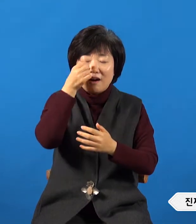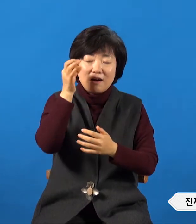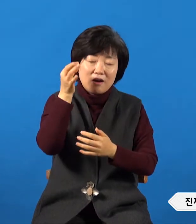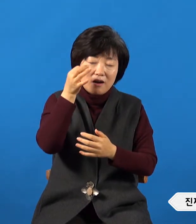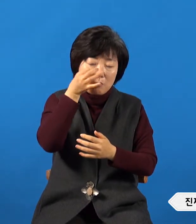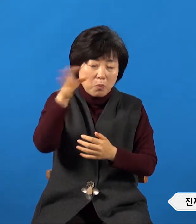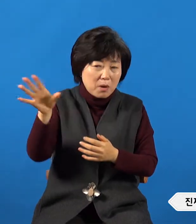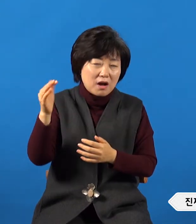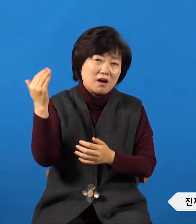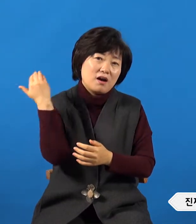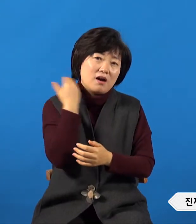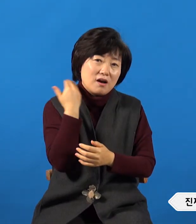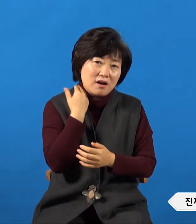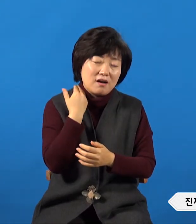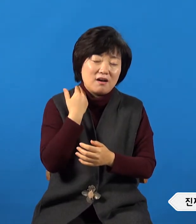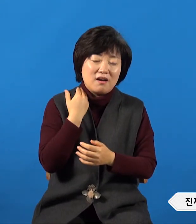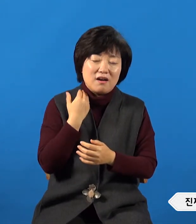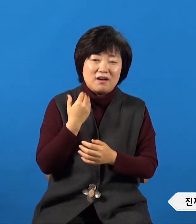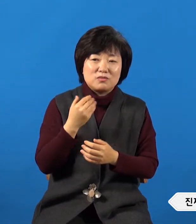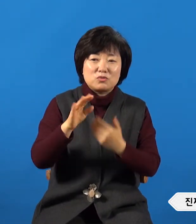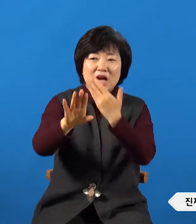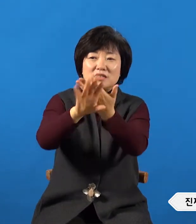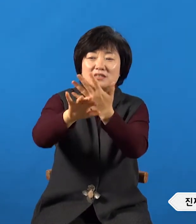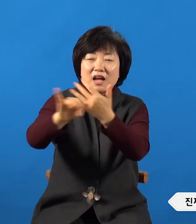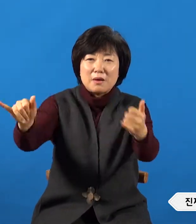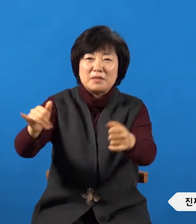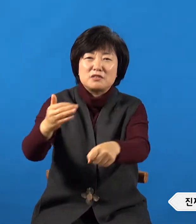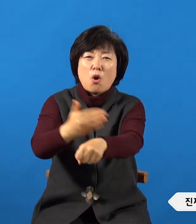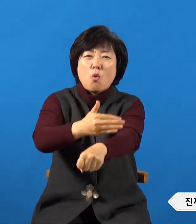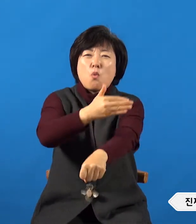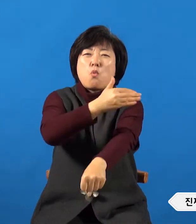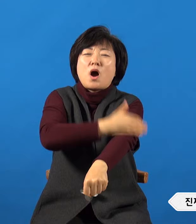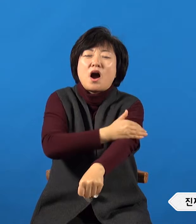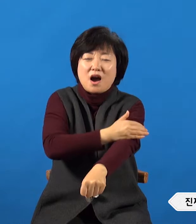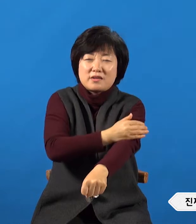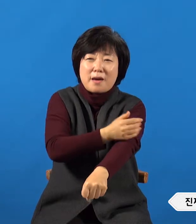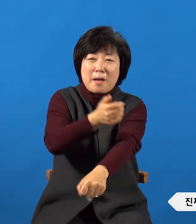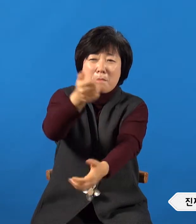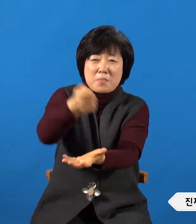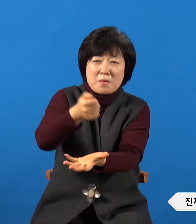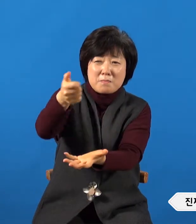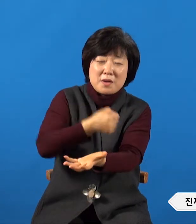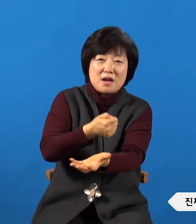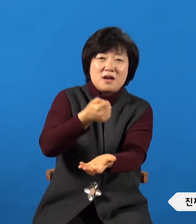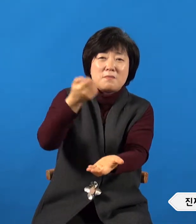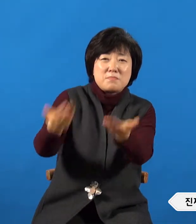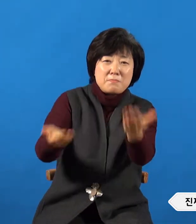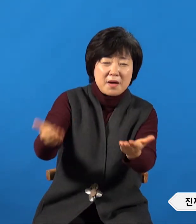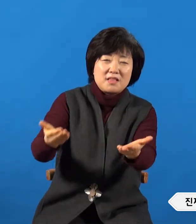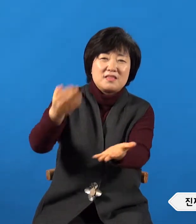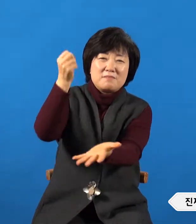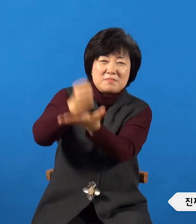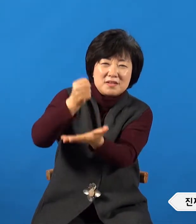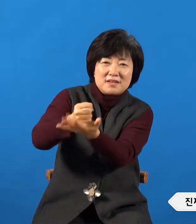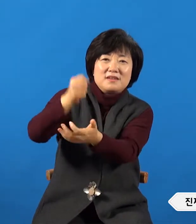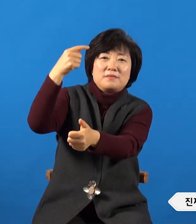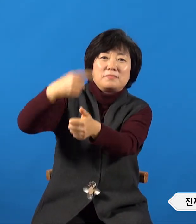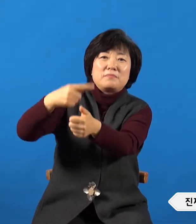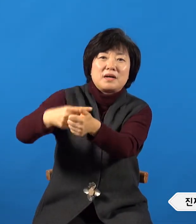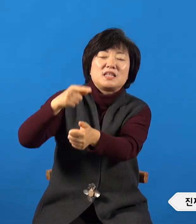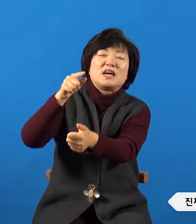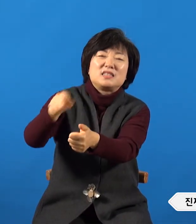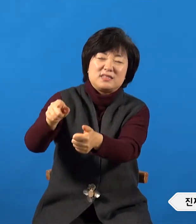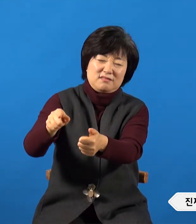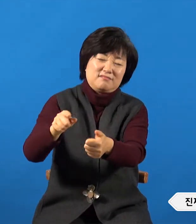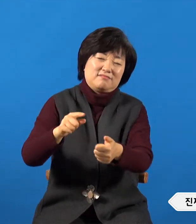쉽게 판결을 내리며 평가하고 비난하고 있는 우리의 관계에 대하여